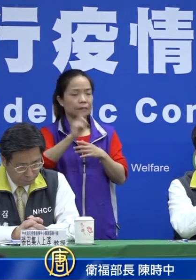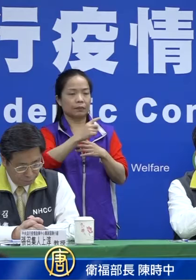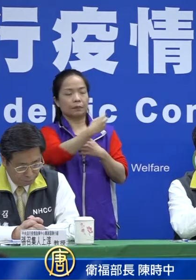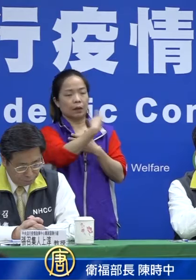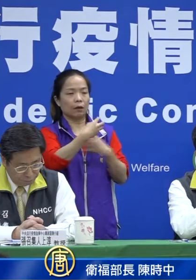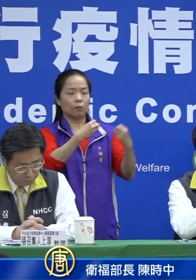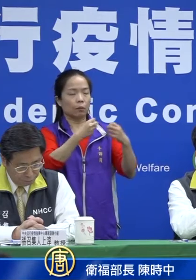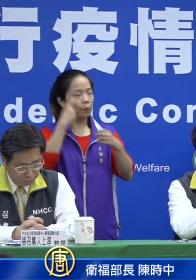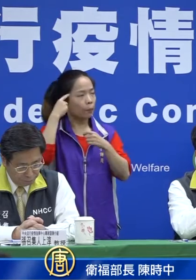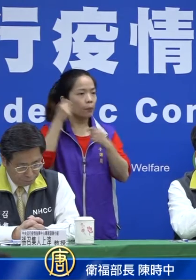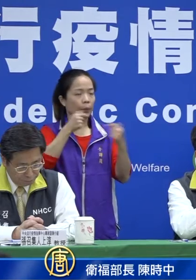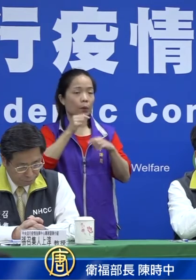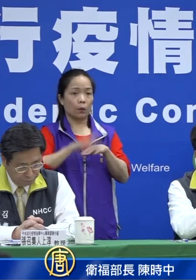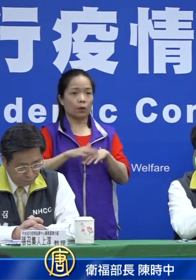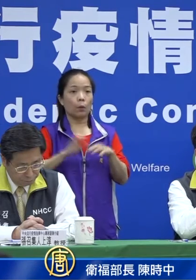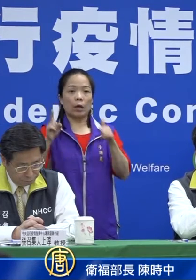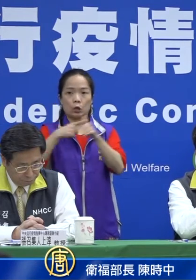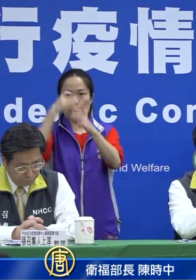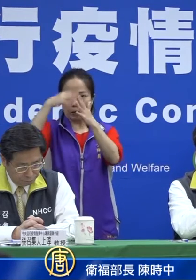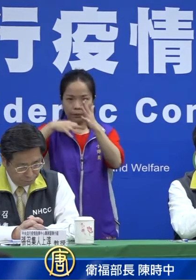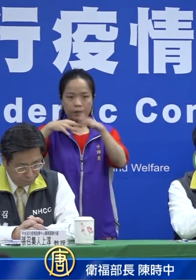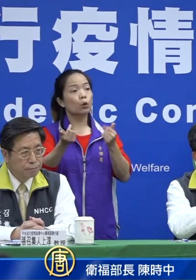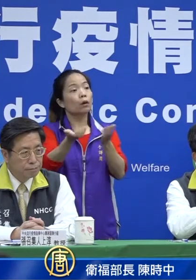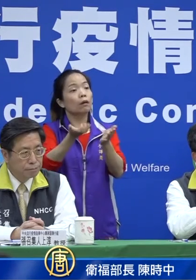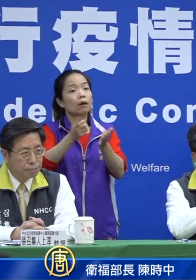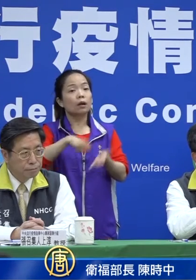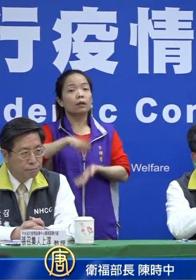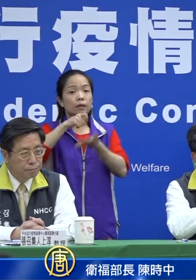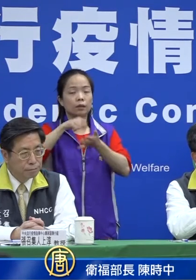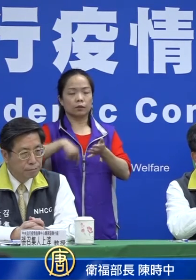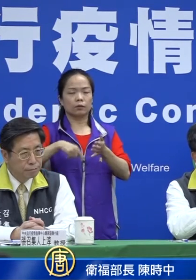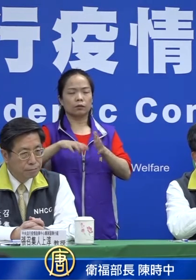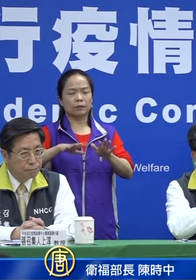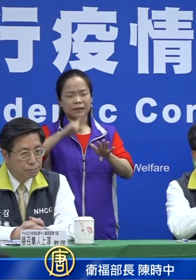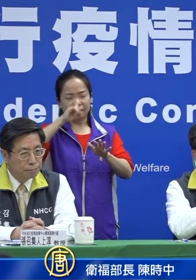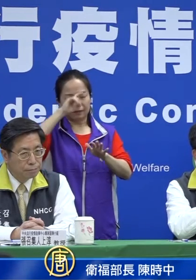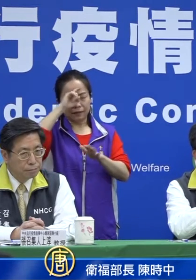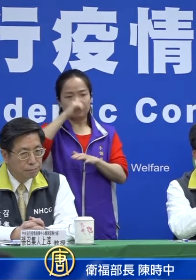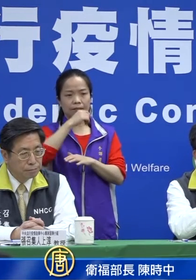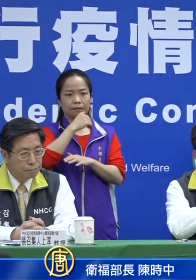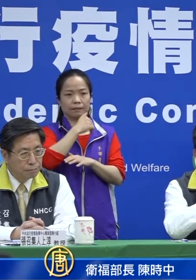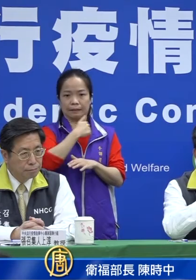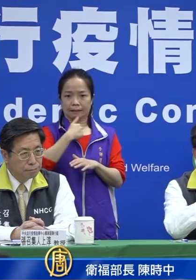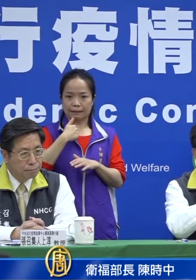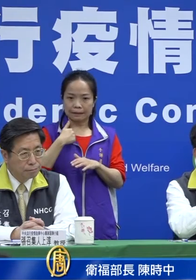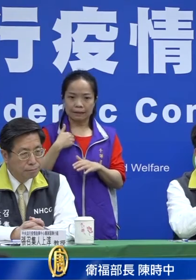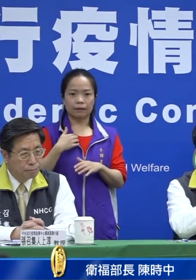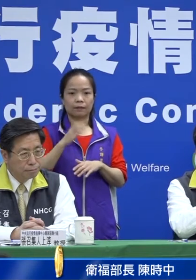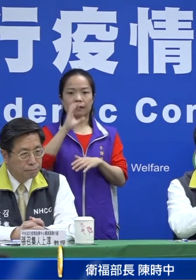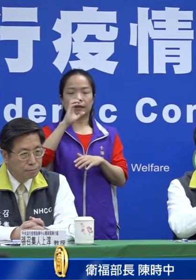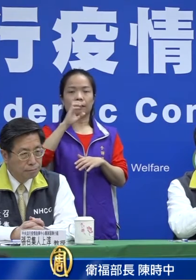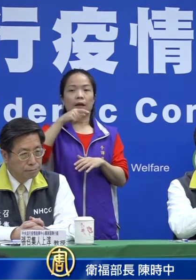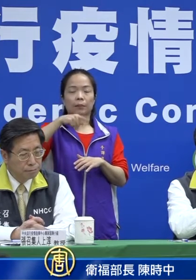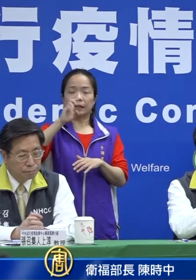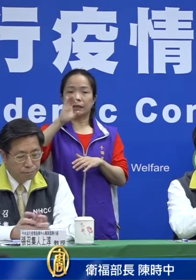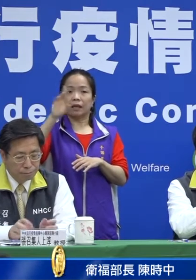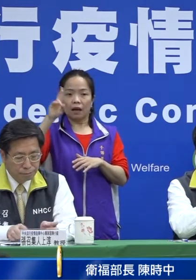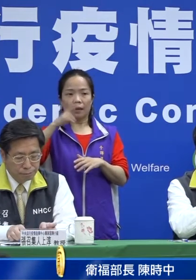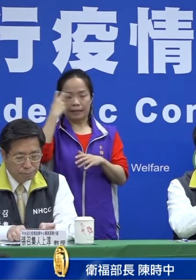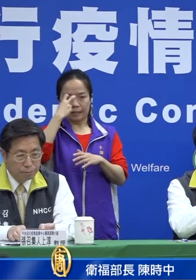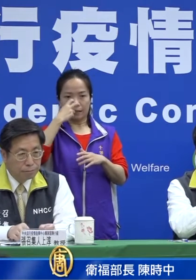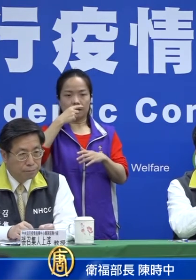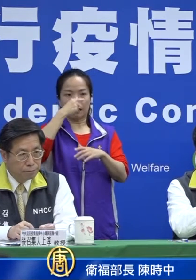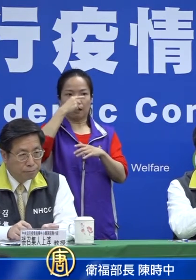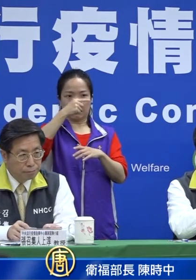不过原来我们的优先名单都会在这里面，这次也希望说能够检测过 PCR 是阴性，